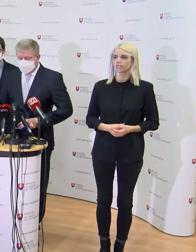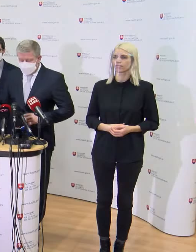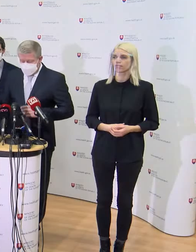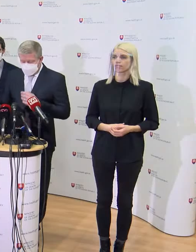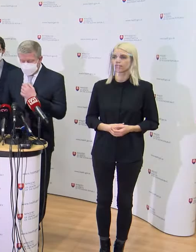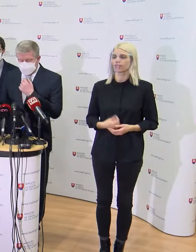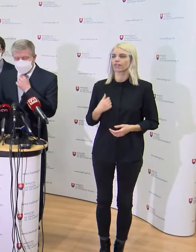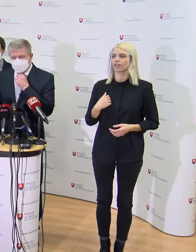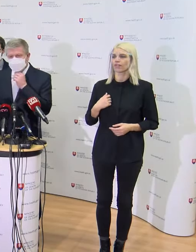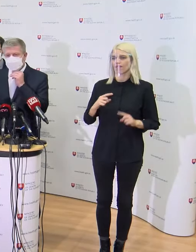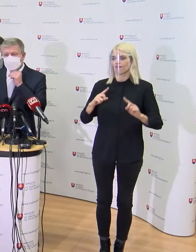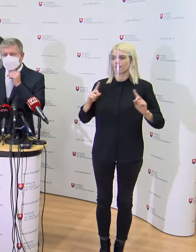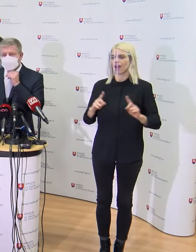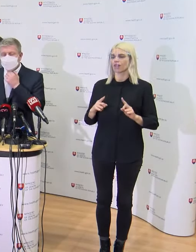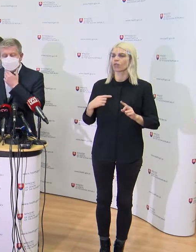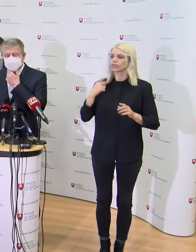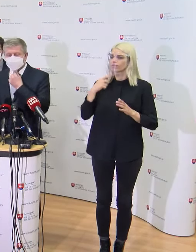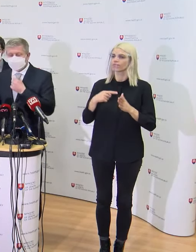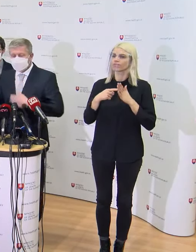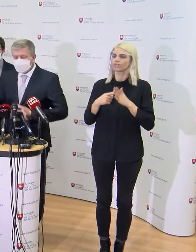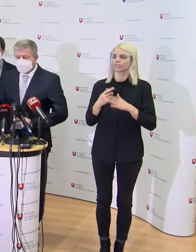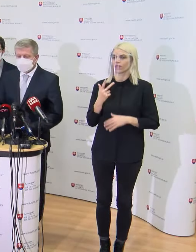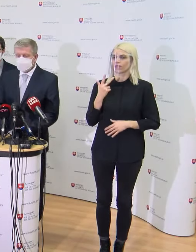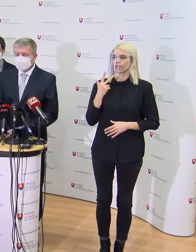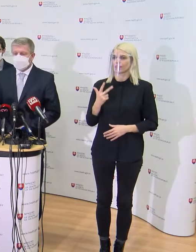Takže v krátkosti by som vám predstavil tie tri